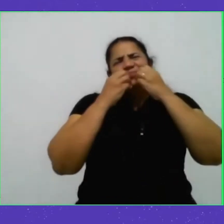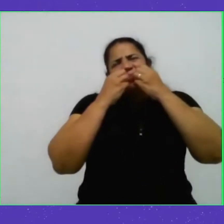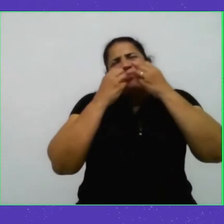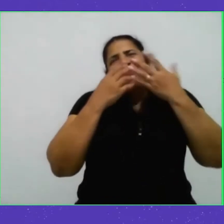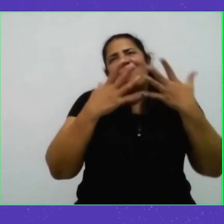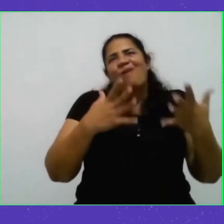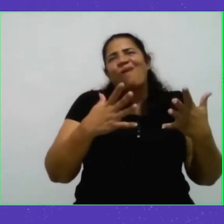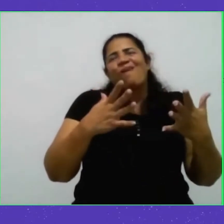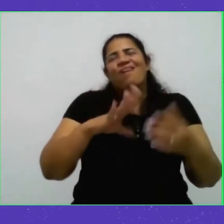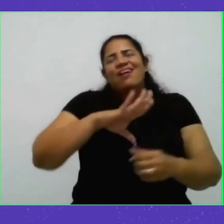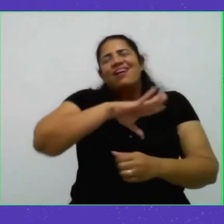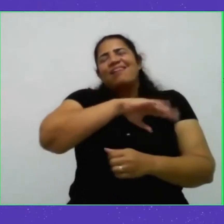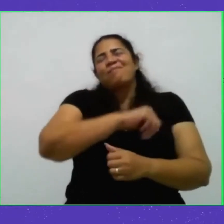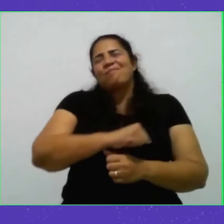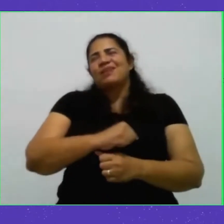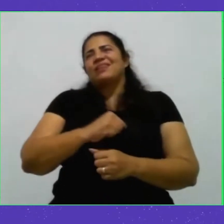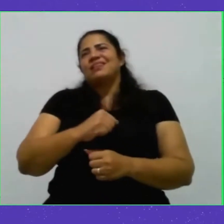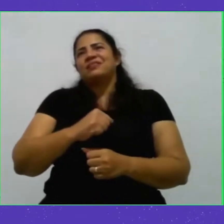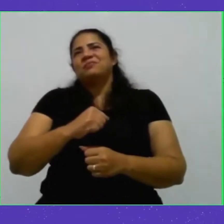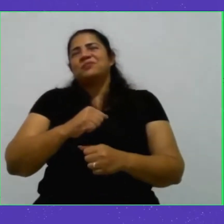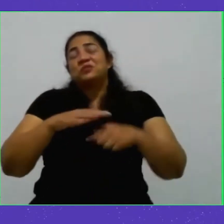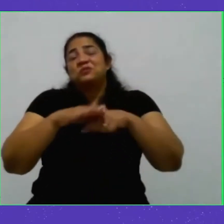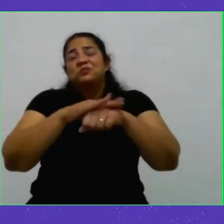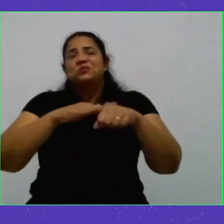irmãos. Mas em casa,